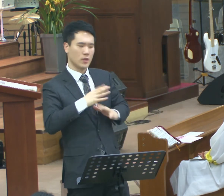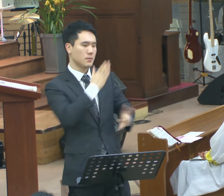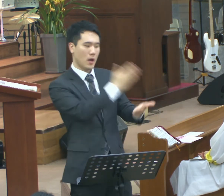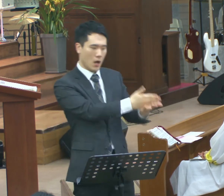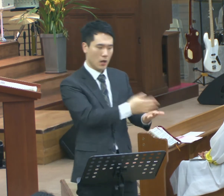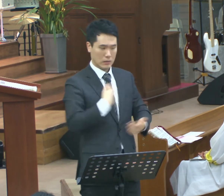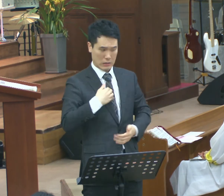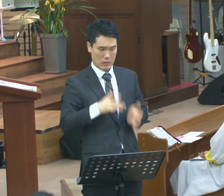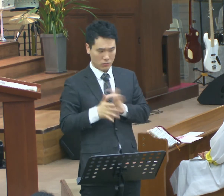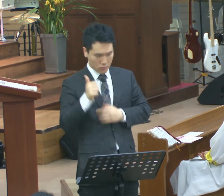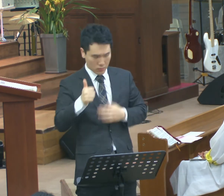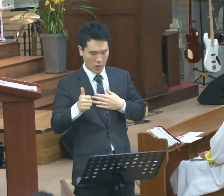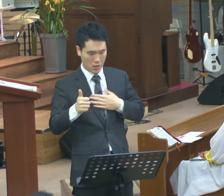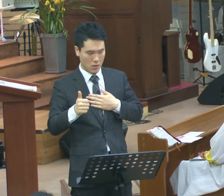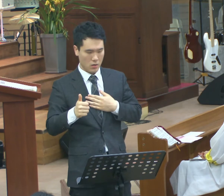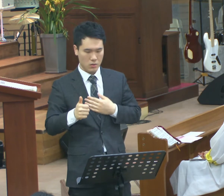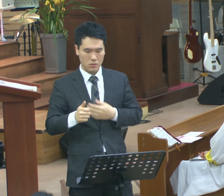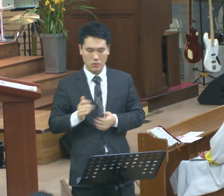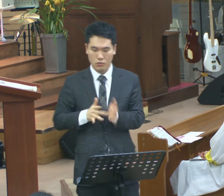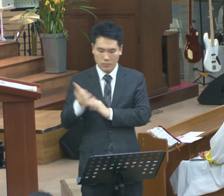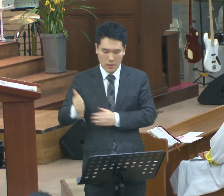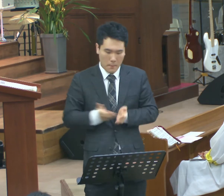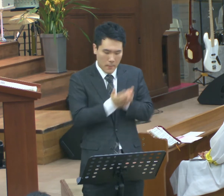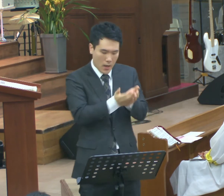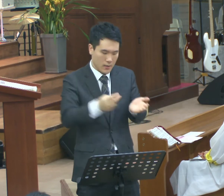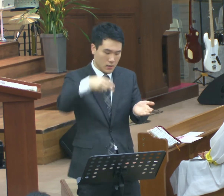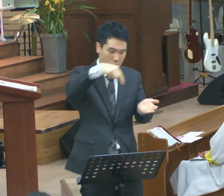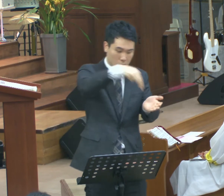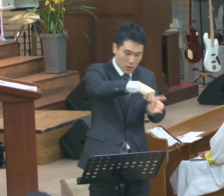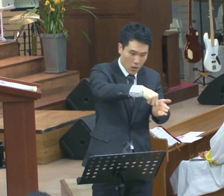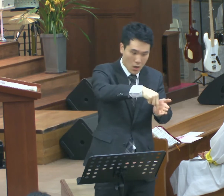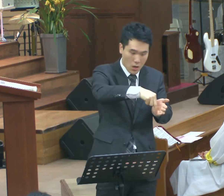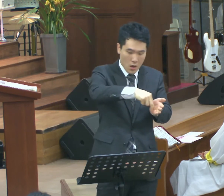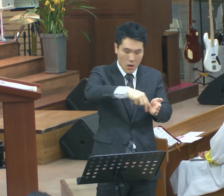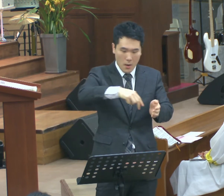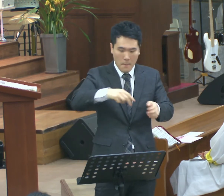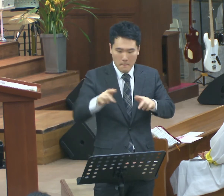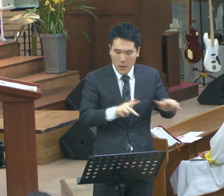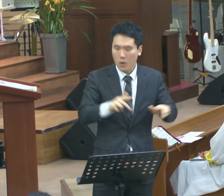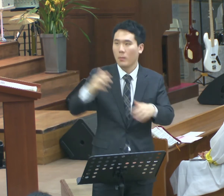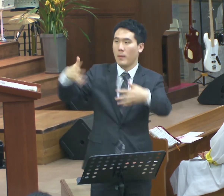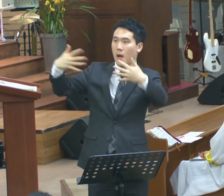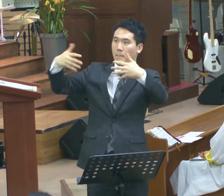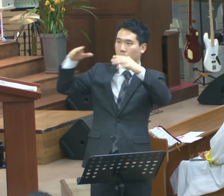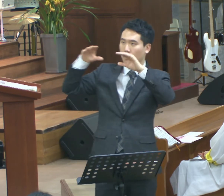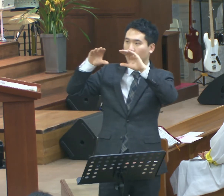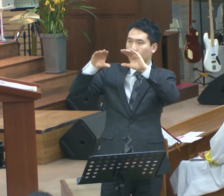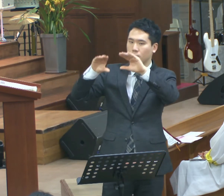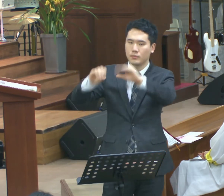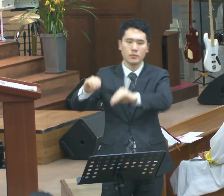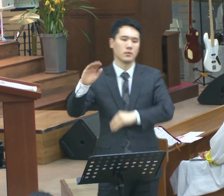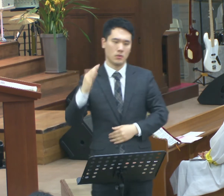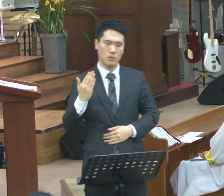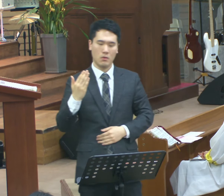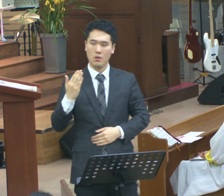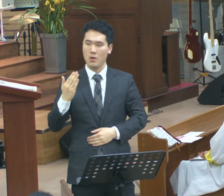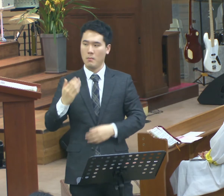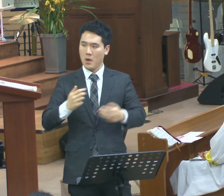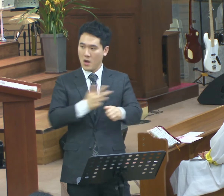딱 타니까 바람이 그쳤어요. 자, 바람이 그렇게 8시간, 9시간 동안 막